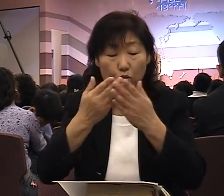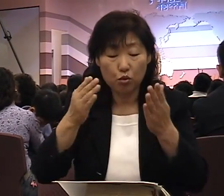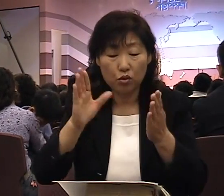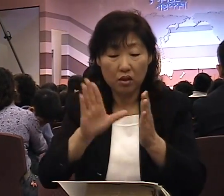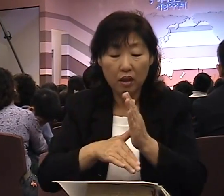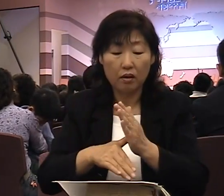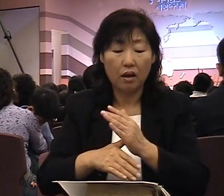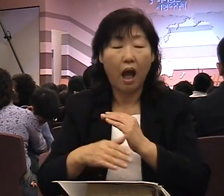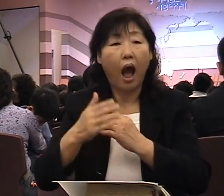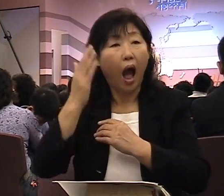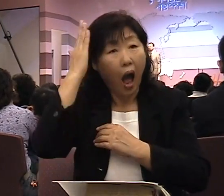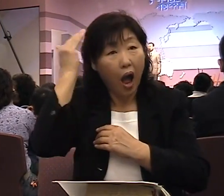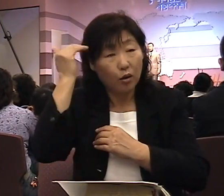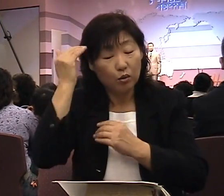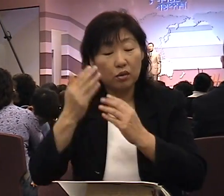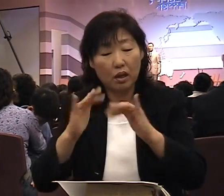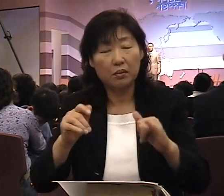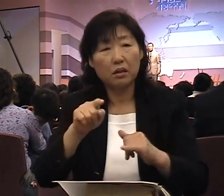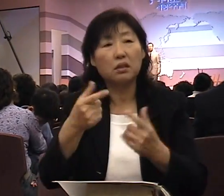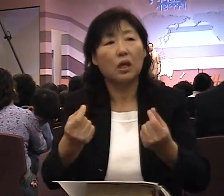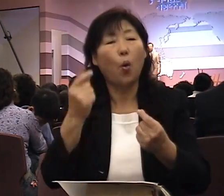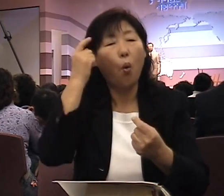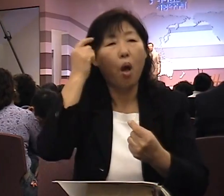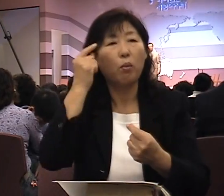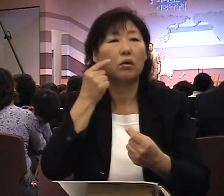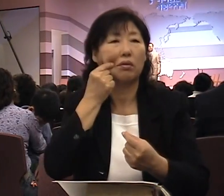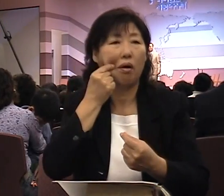못합니까? 왜 못해?